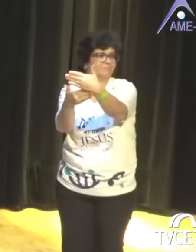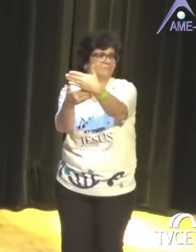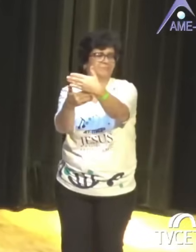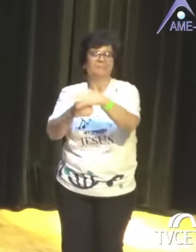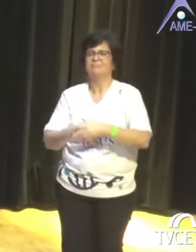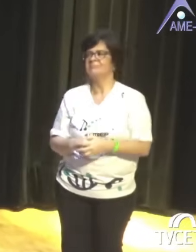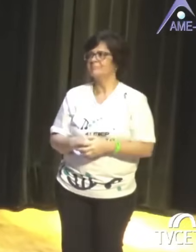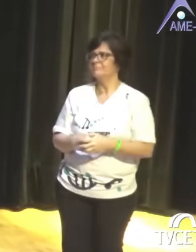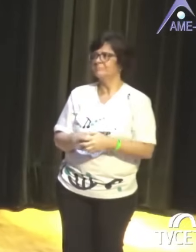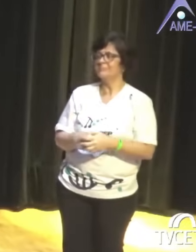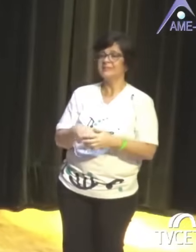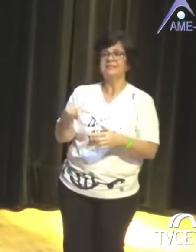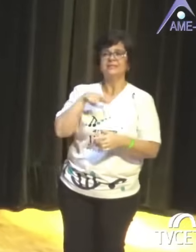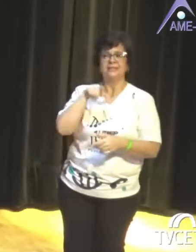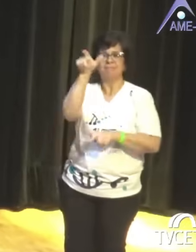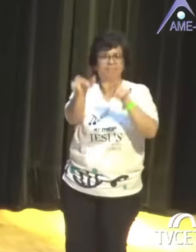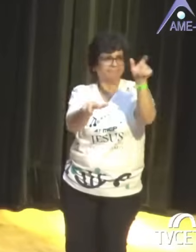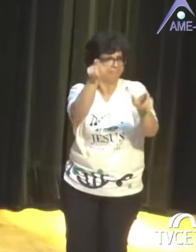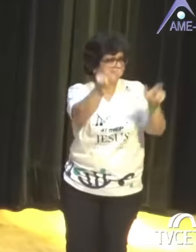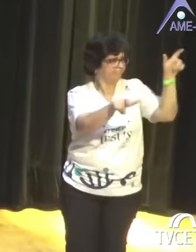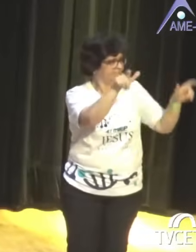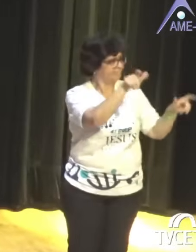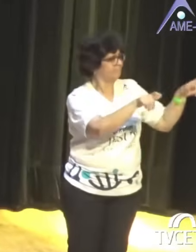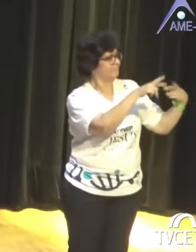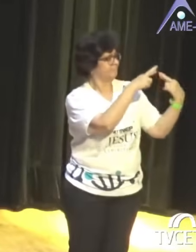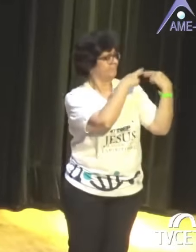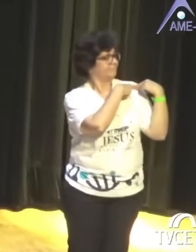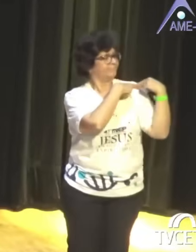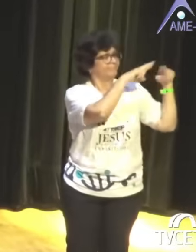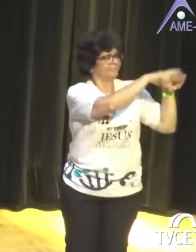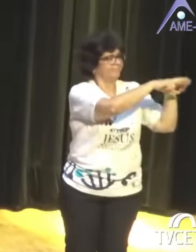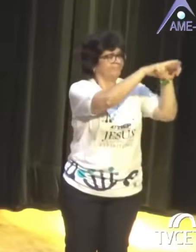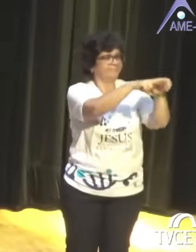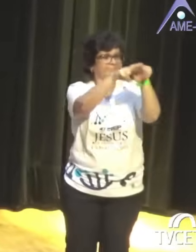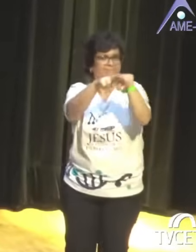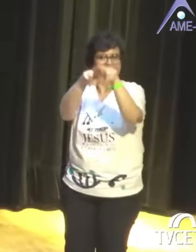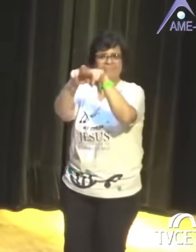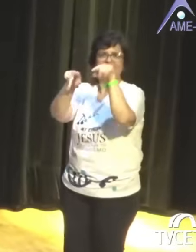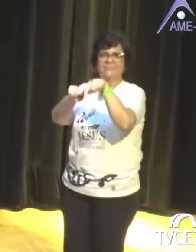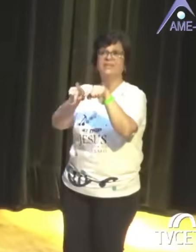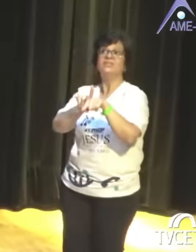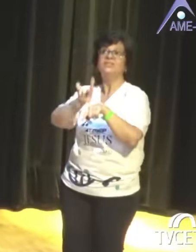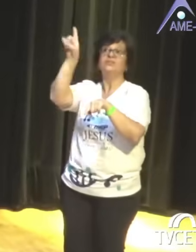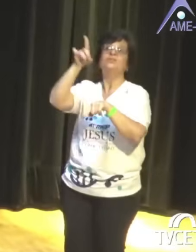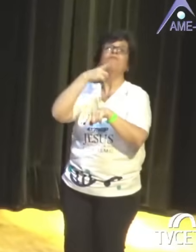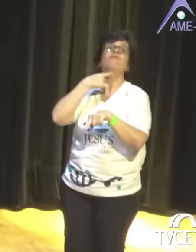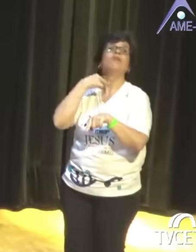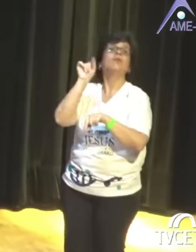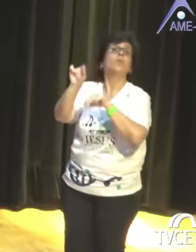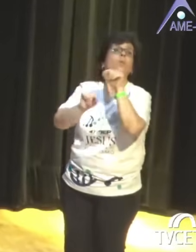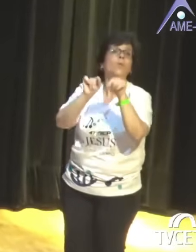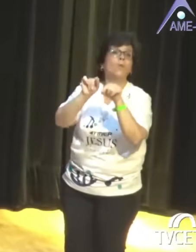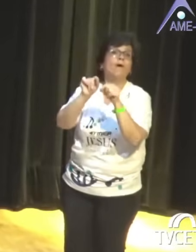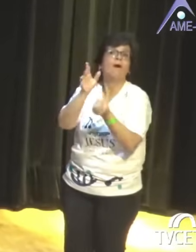evolutivo esses seres são responsáveis pela execução da vontade de